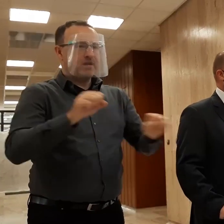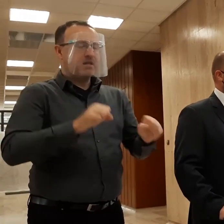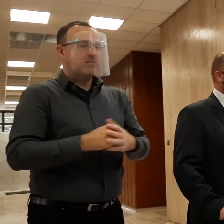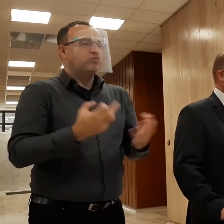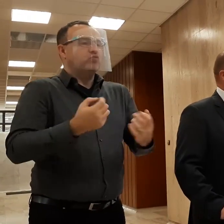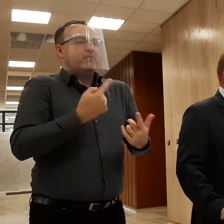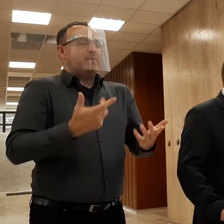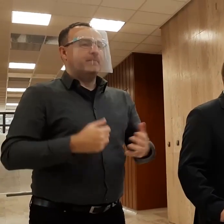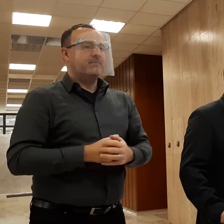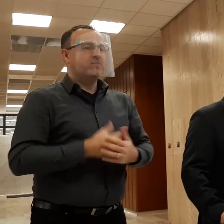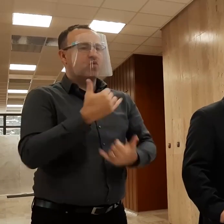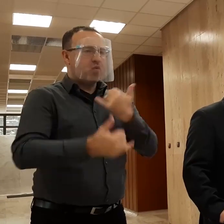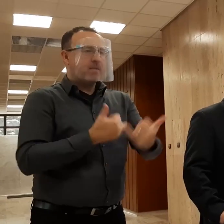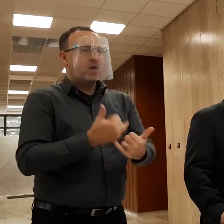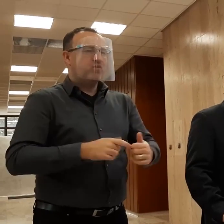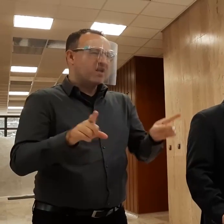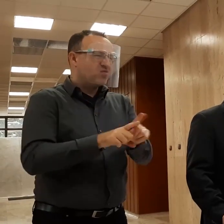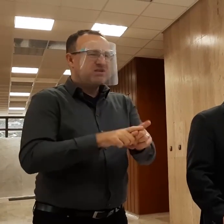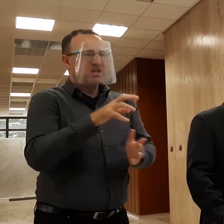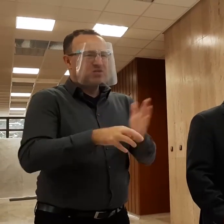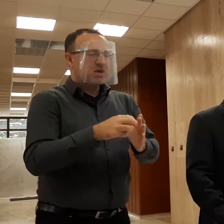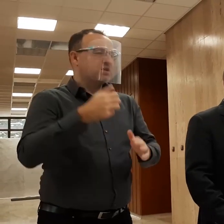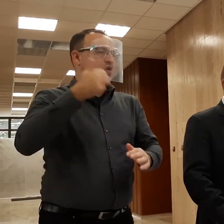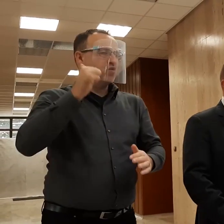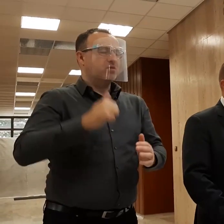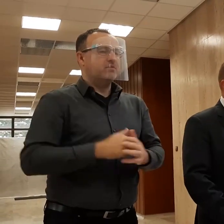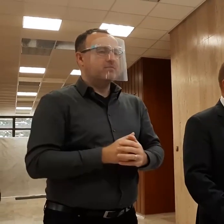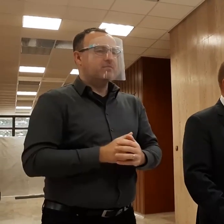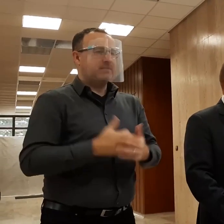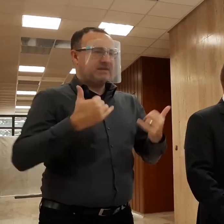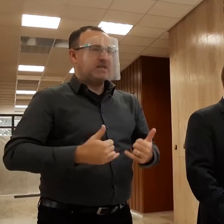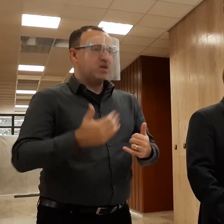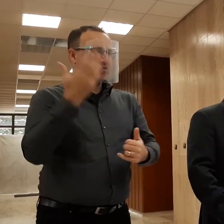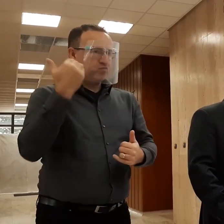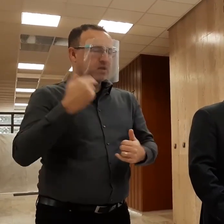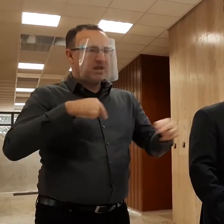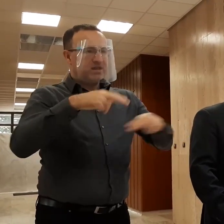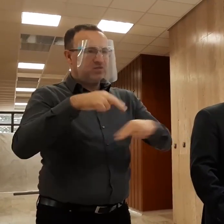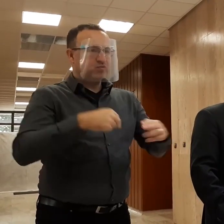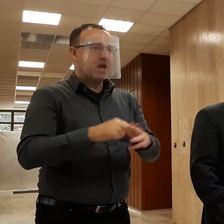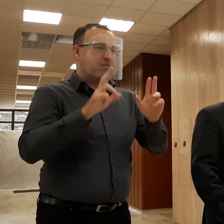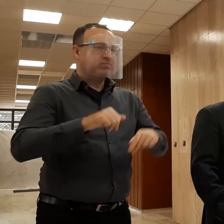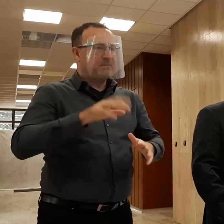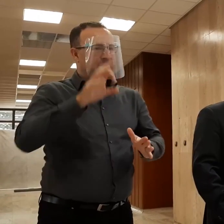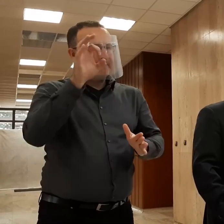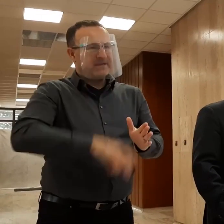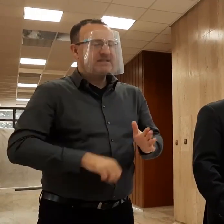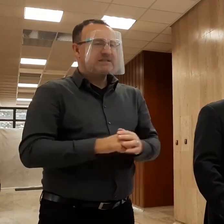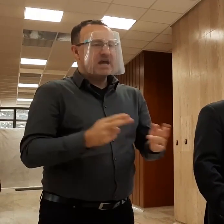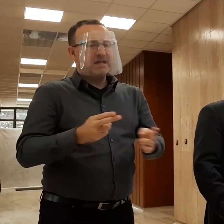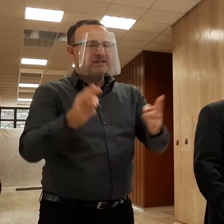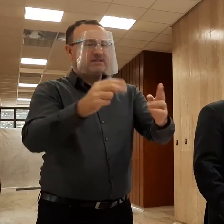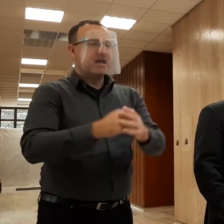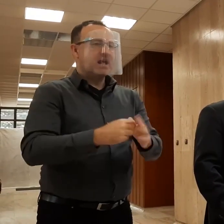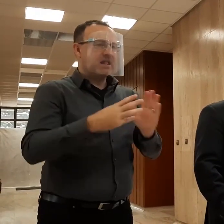Čiže dnes na stole... Opakuje sa presne tá istá situácia, ktorá bola aj pred rokom. Ešte bude teda dnes na stole debata o naozaj prísnej ceste,